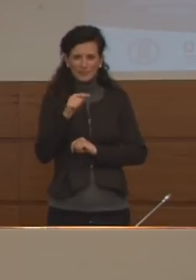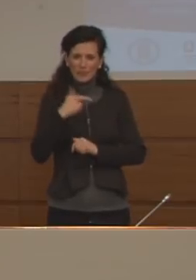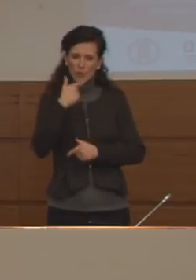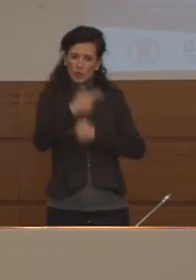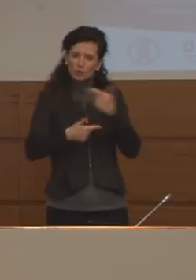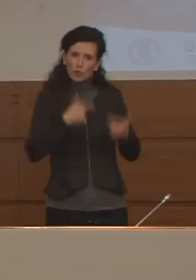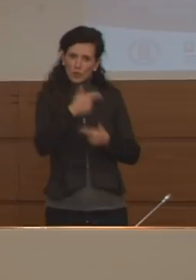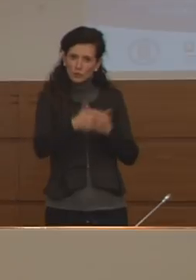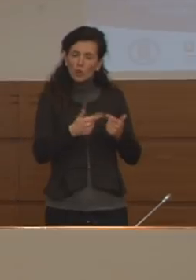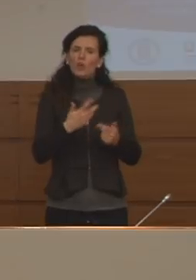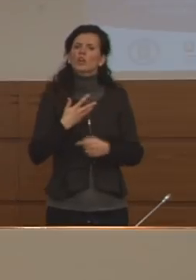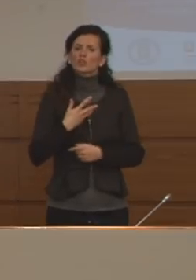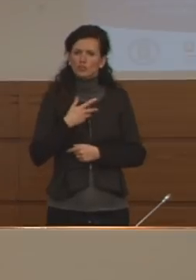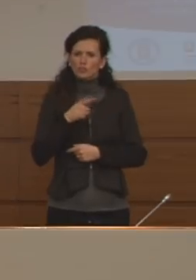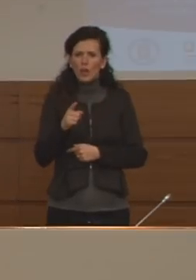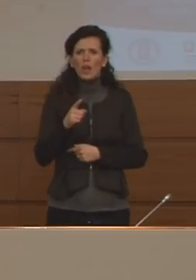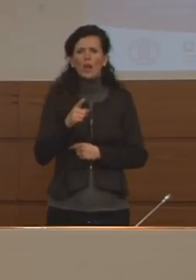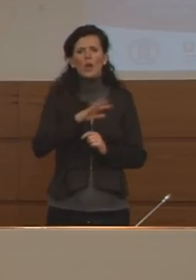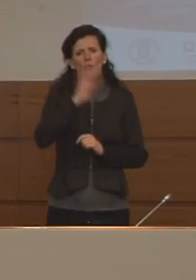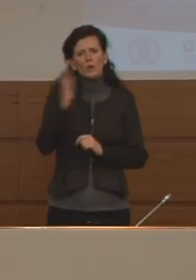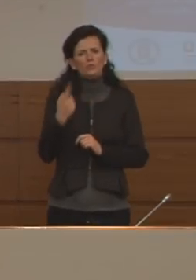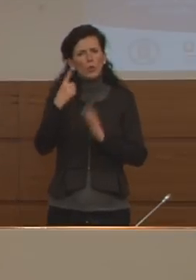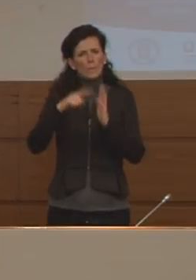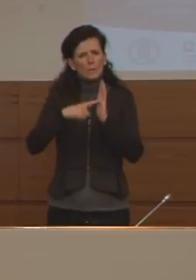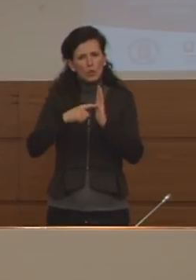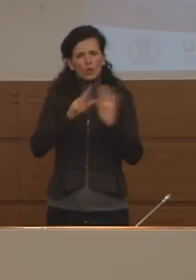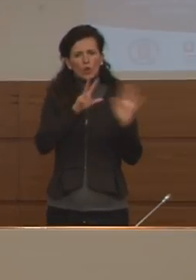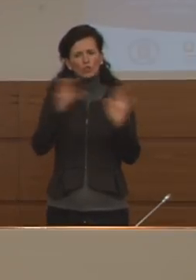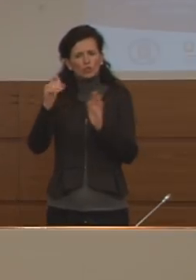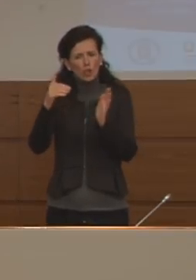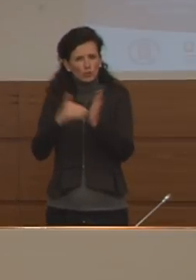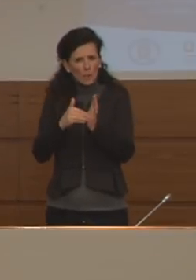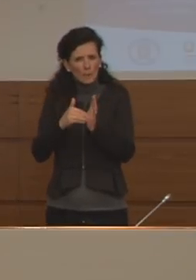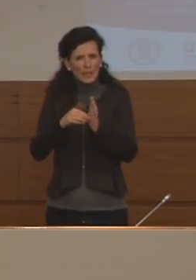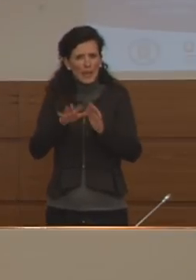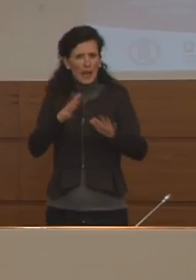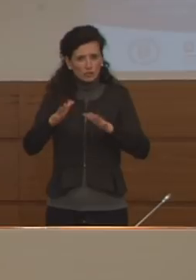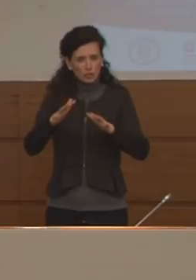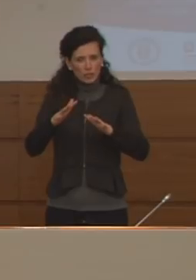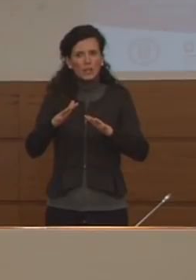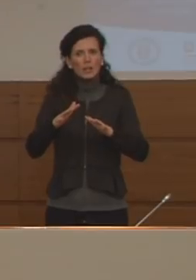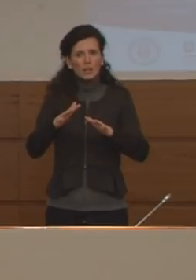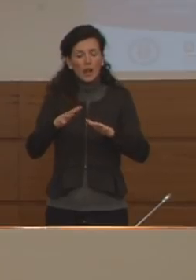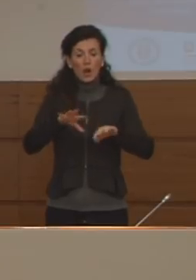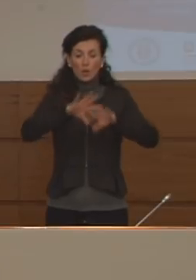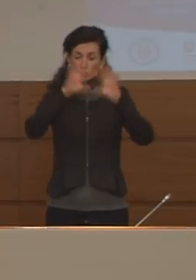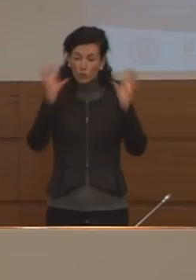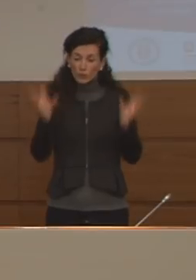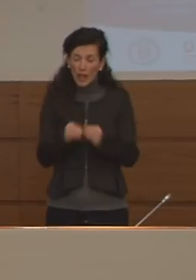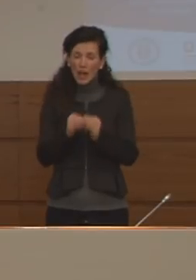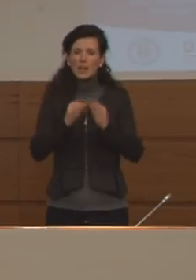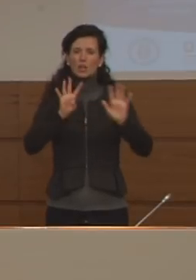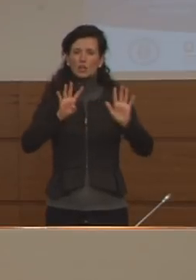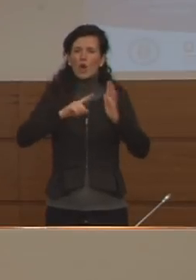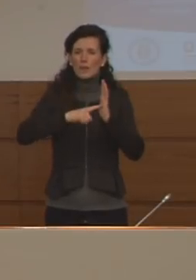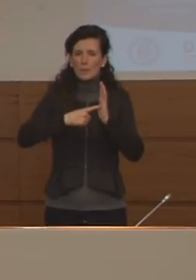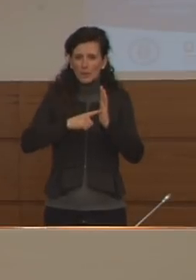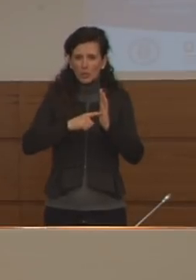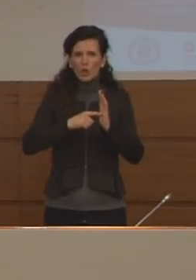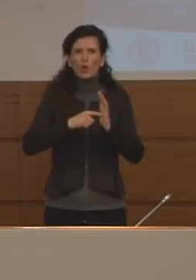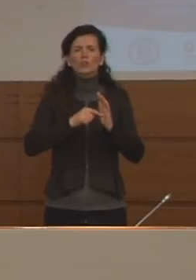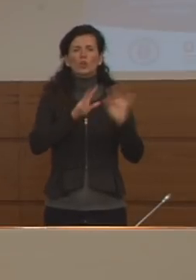altro milione e 800 mila circa in totale sono 9 milioni e 900 mila